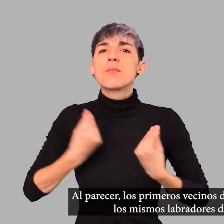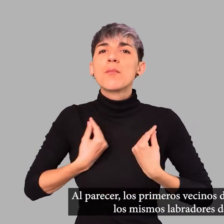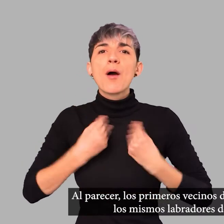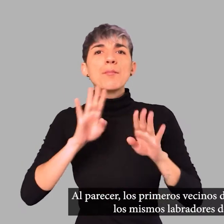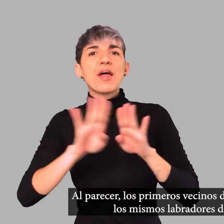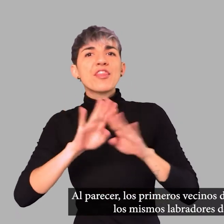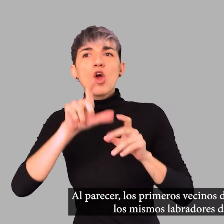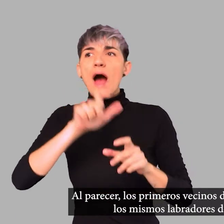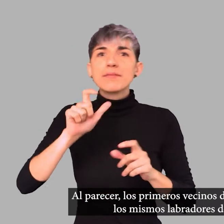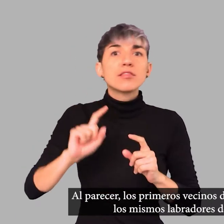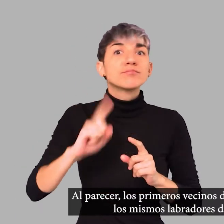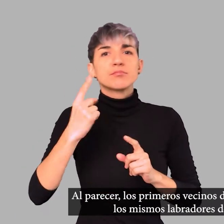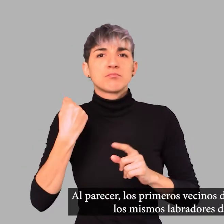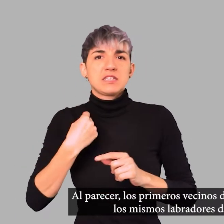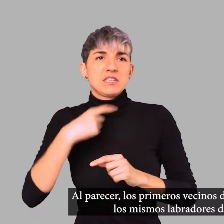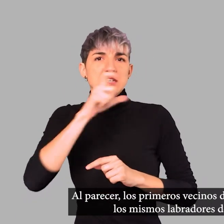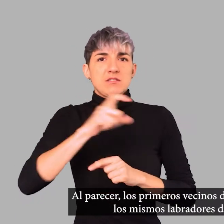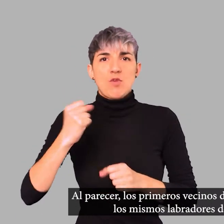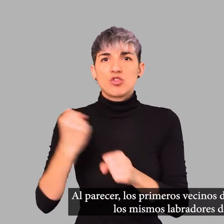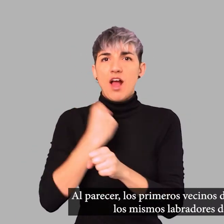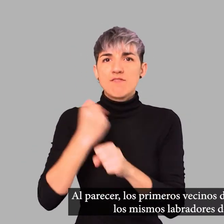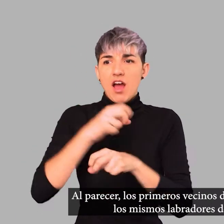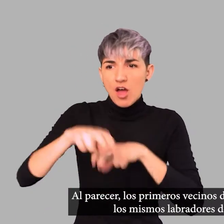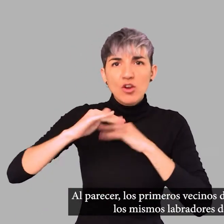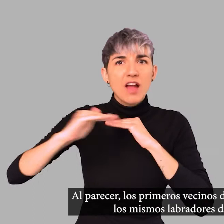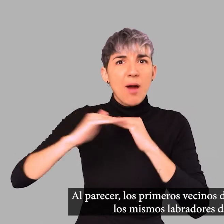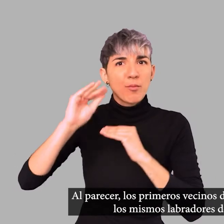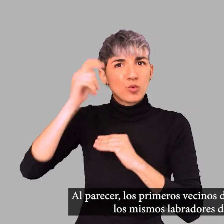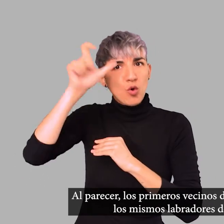los primeros vecinos de la población fueron los mismos labradores de sus tierras.